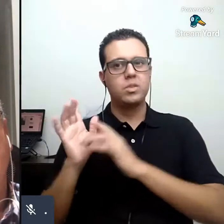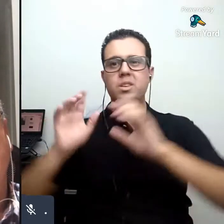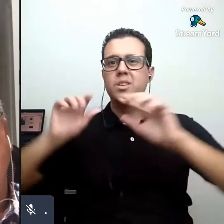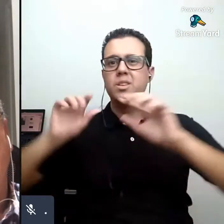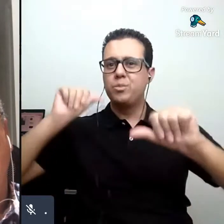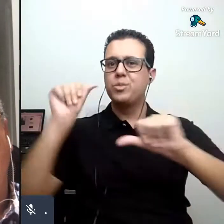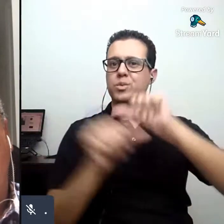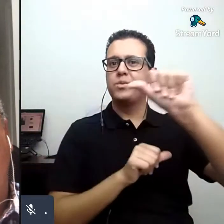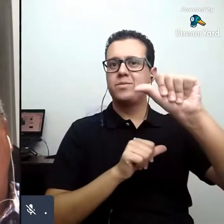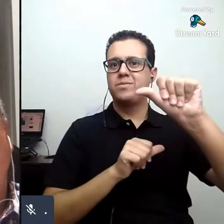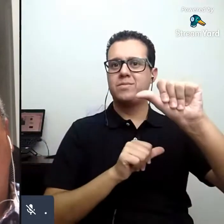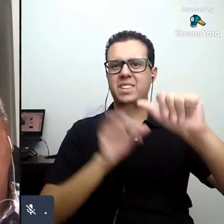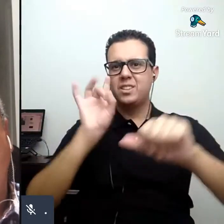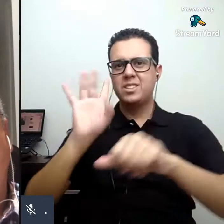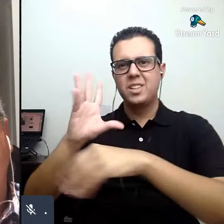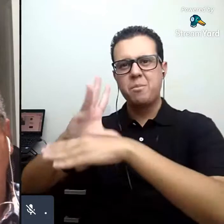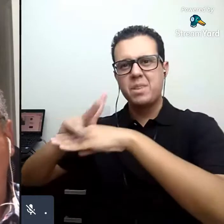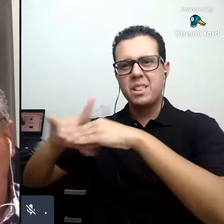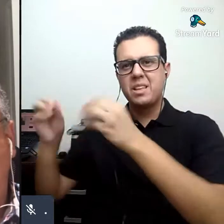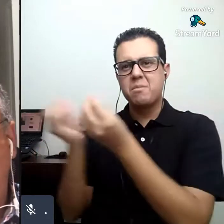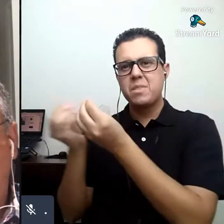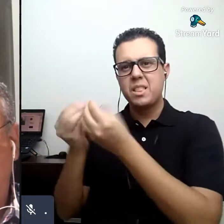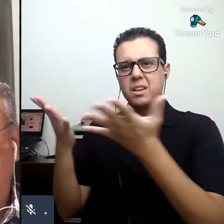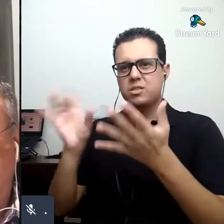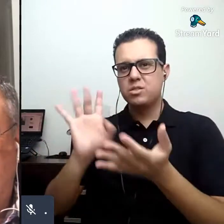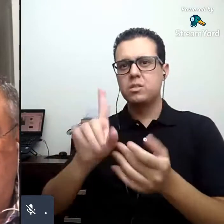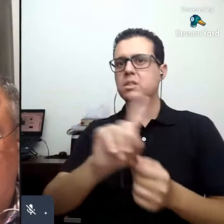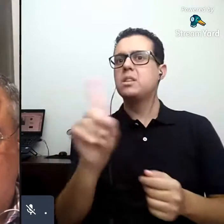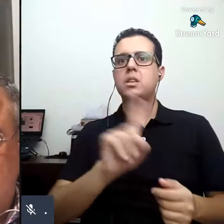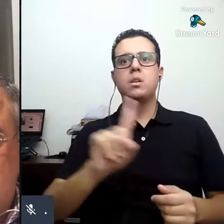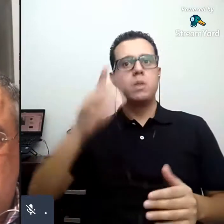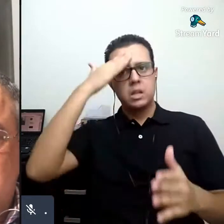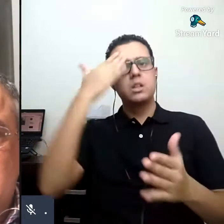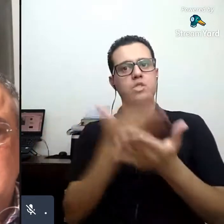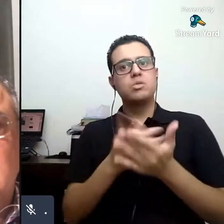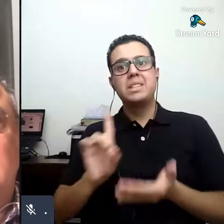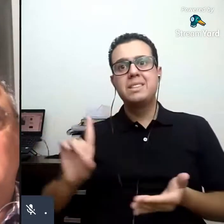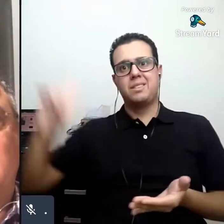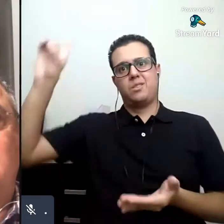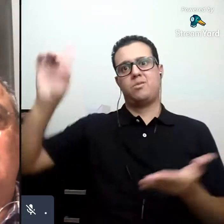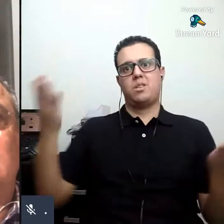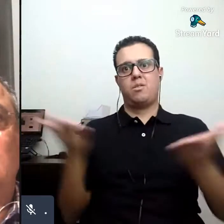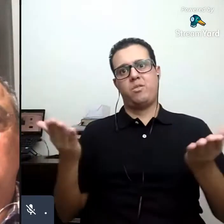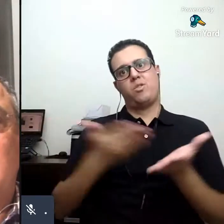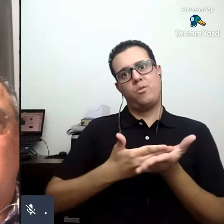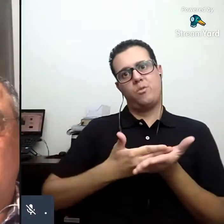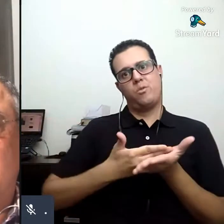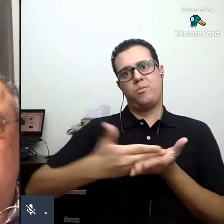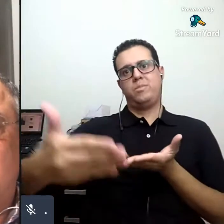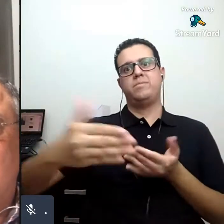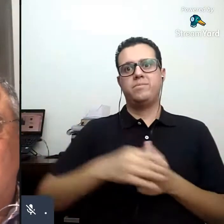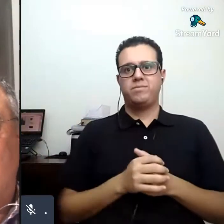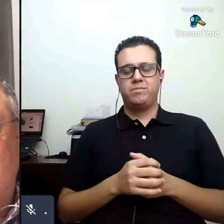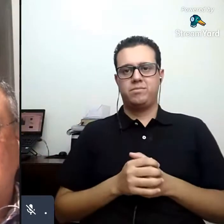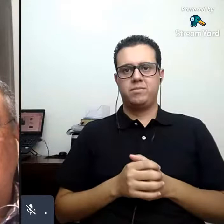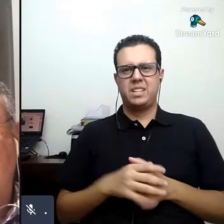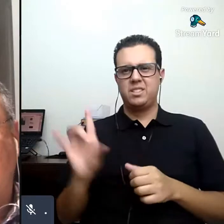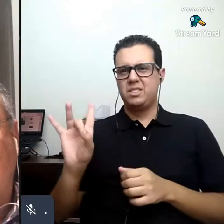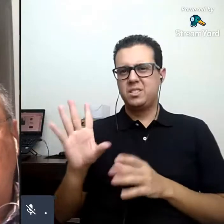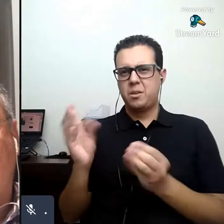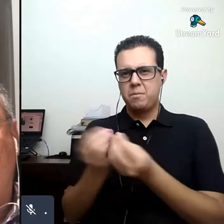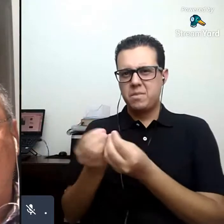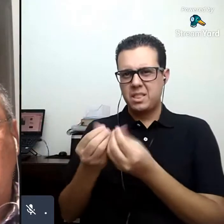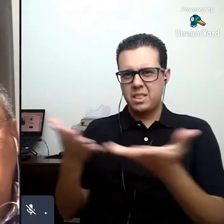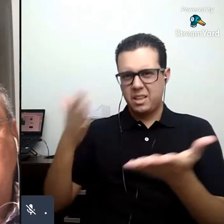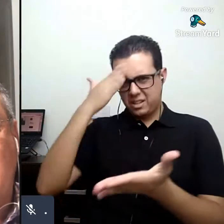filho. Só esta mudança dele deixar de crer apenas no milagre, mas